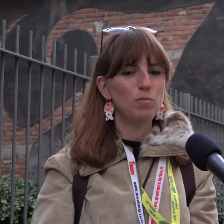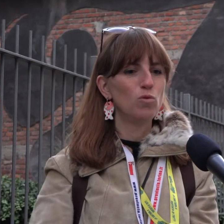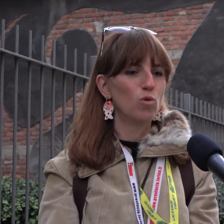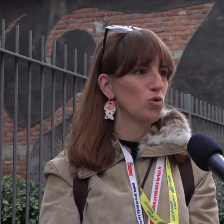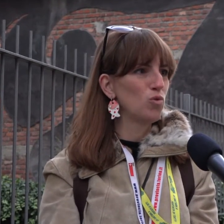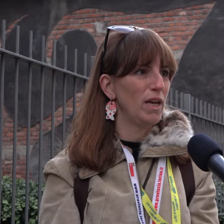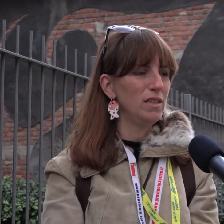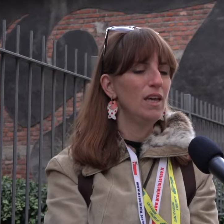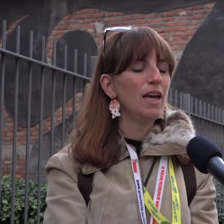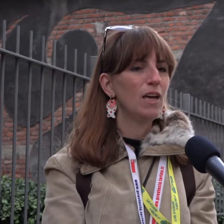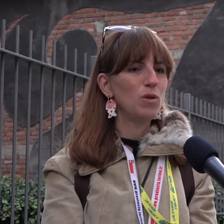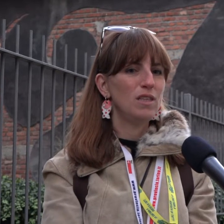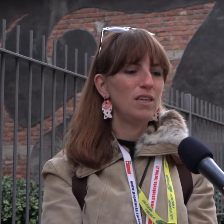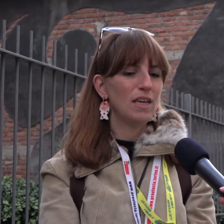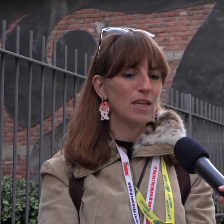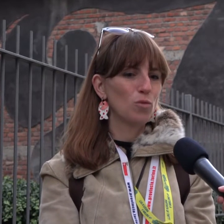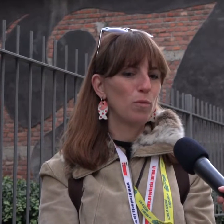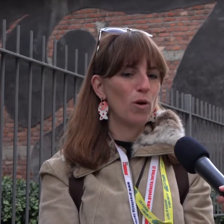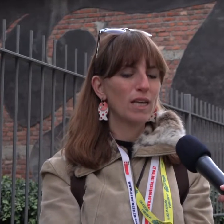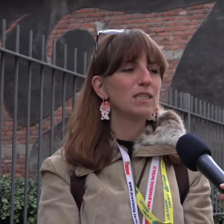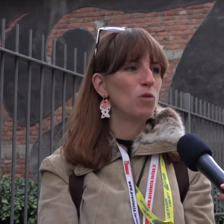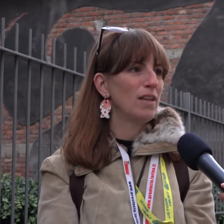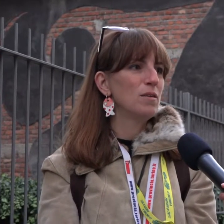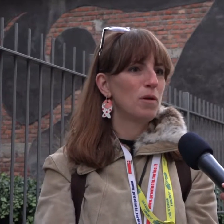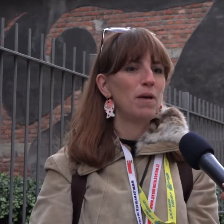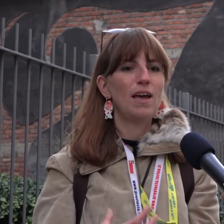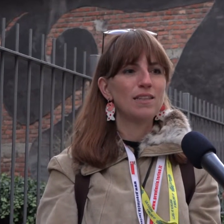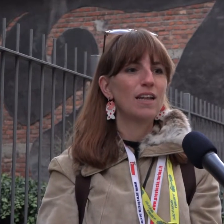più consueti, e quindi è stato proprio anche stimolante per me andare a